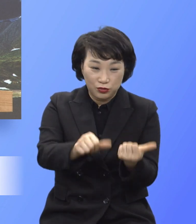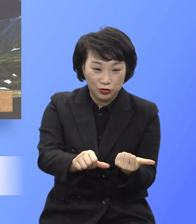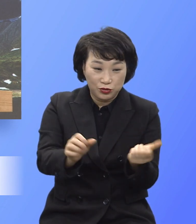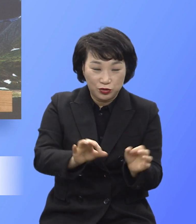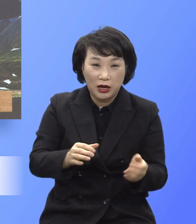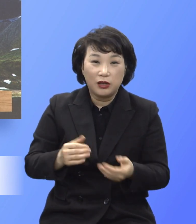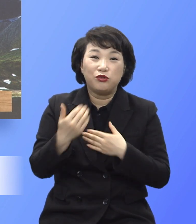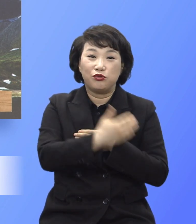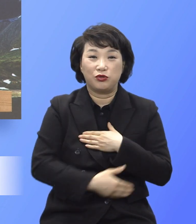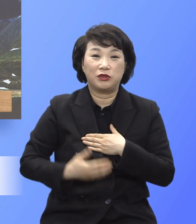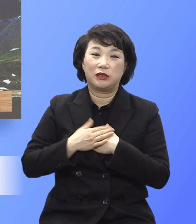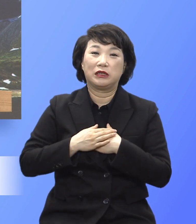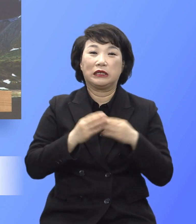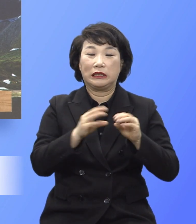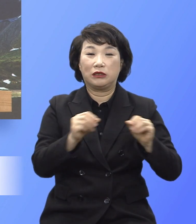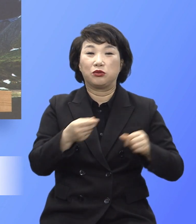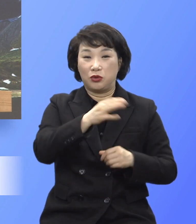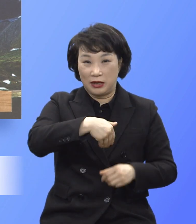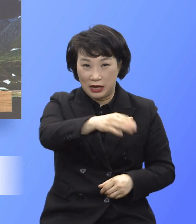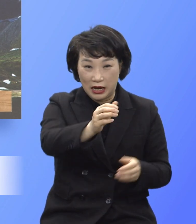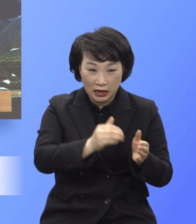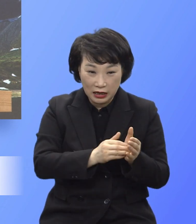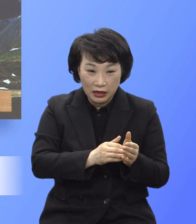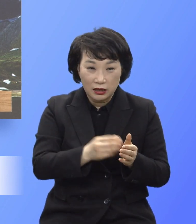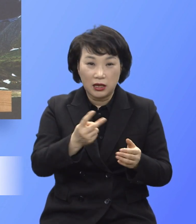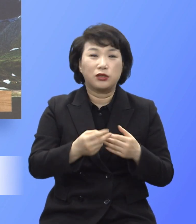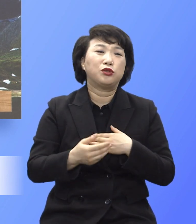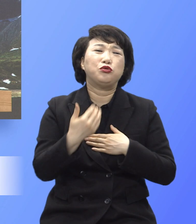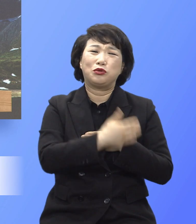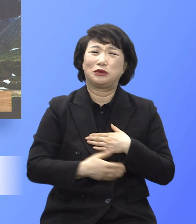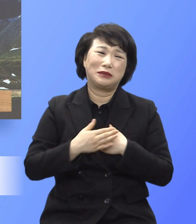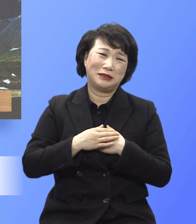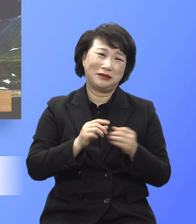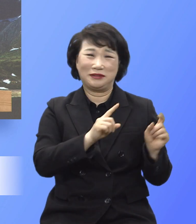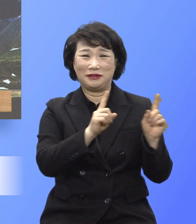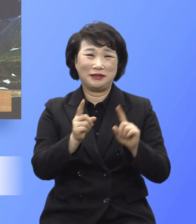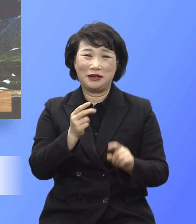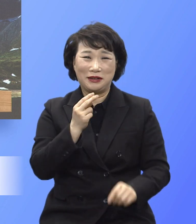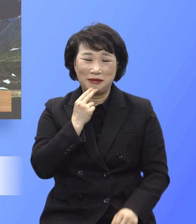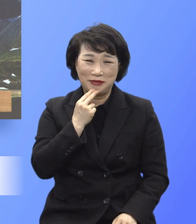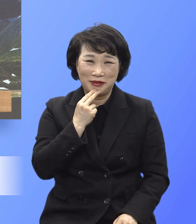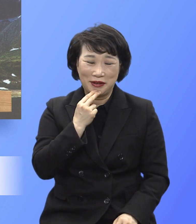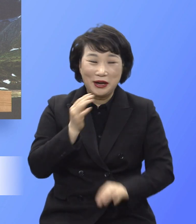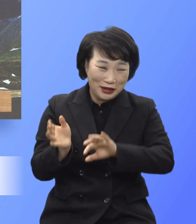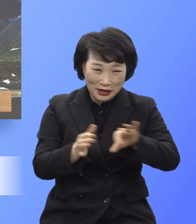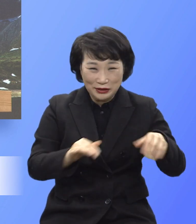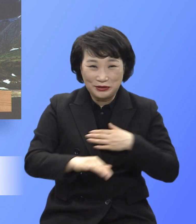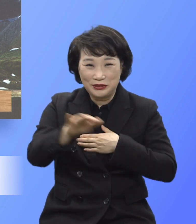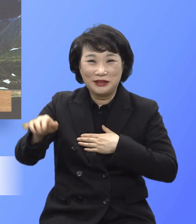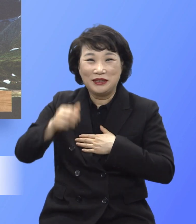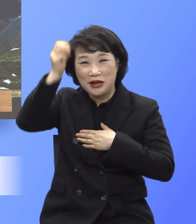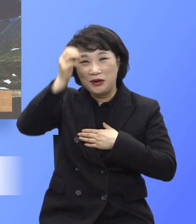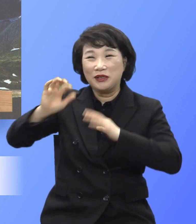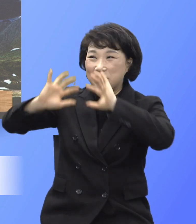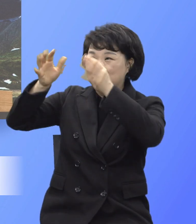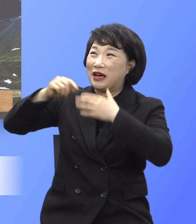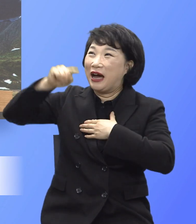육신은 흙덩어리가 되자마자 다시는 돌아올 수 없는 천국에서 영원히